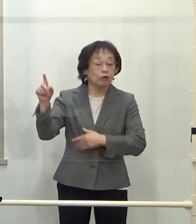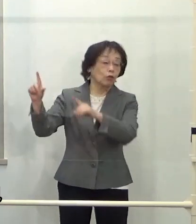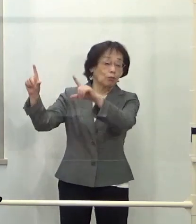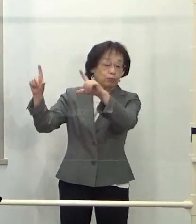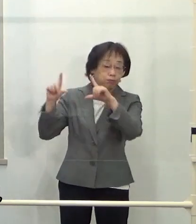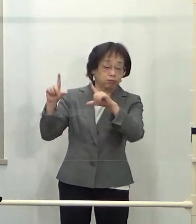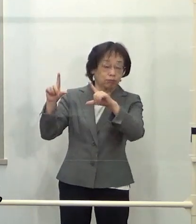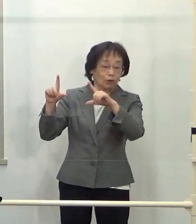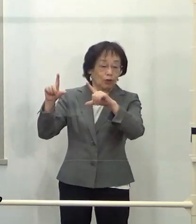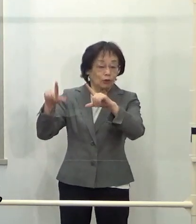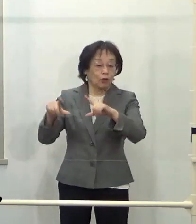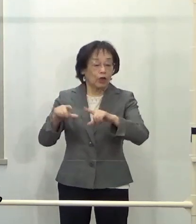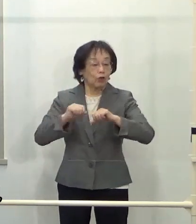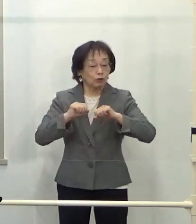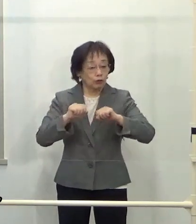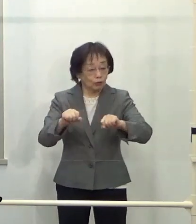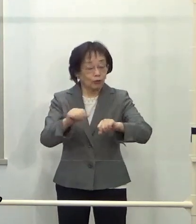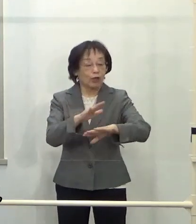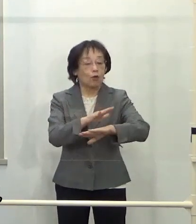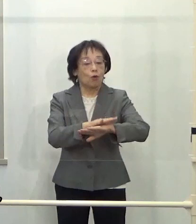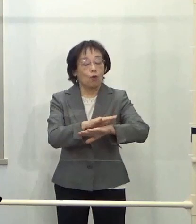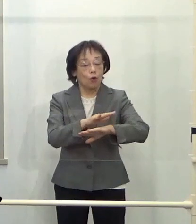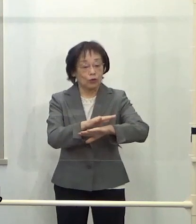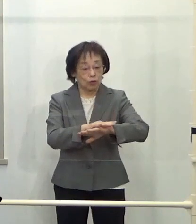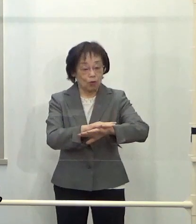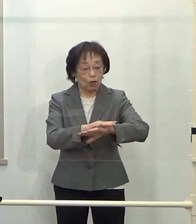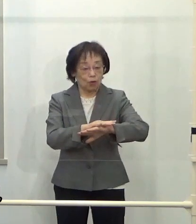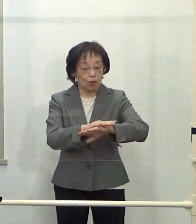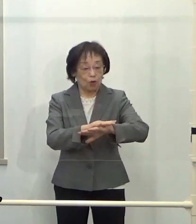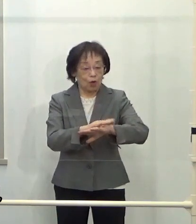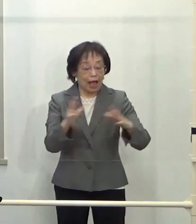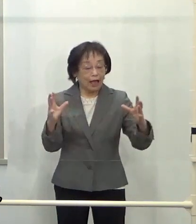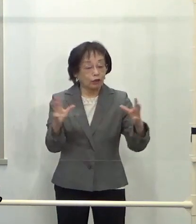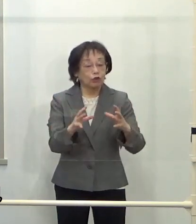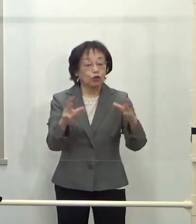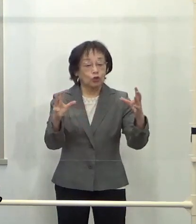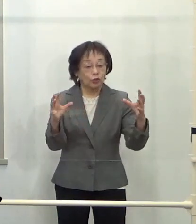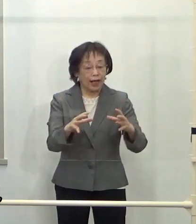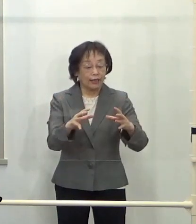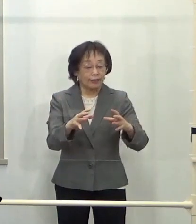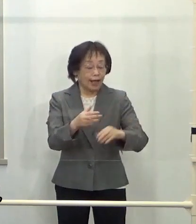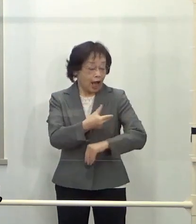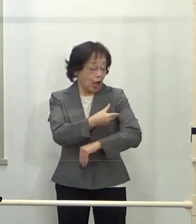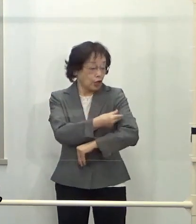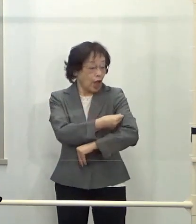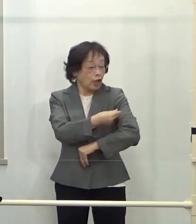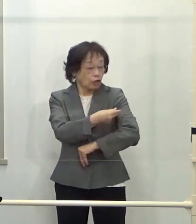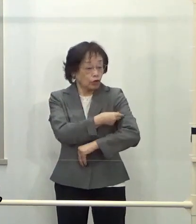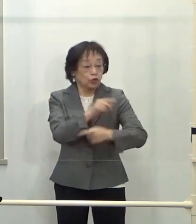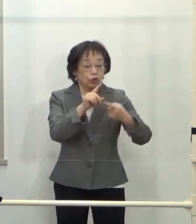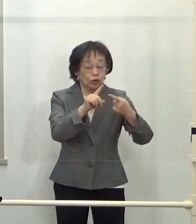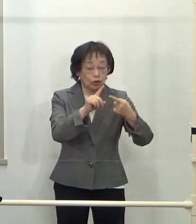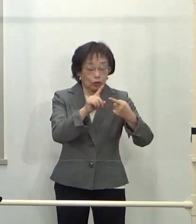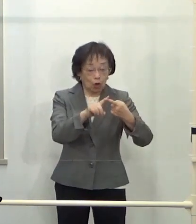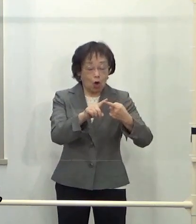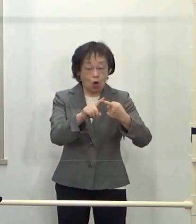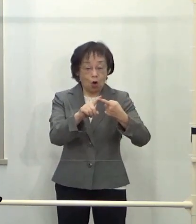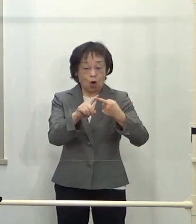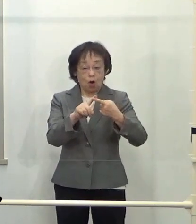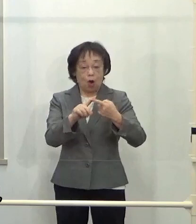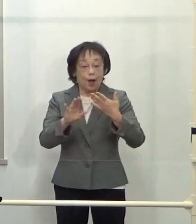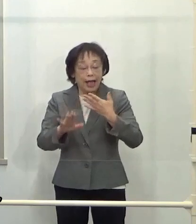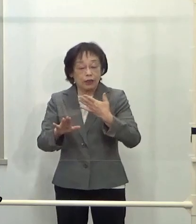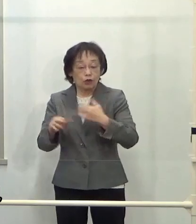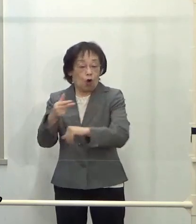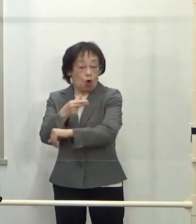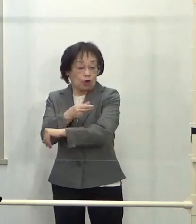っとやってみるとかですね、この集団の接種と巡回の接種